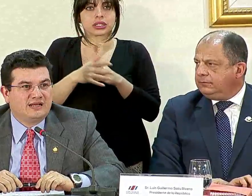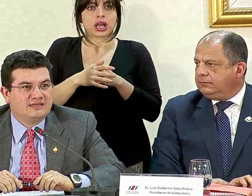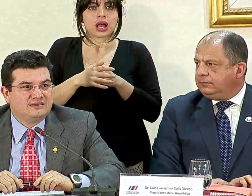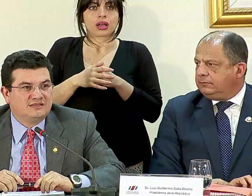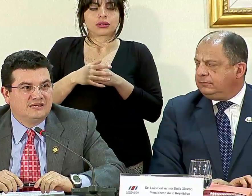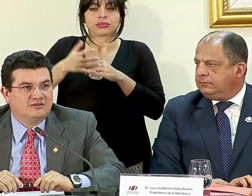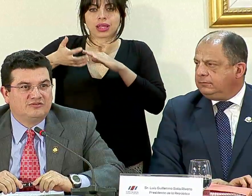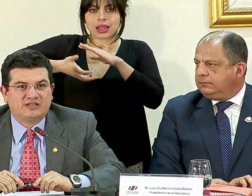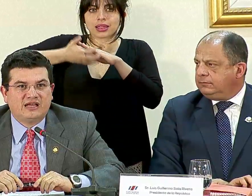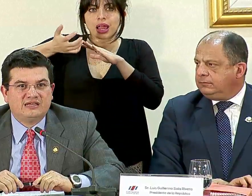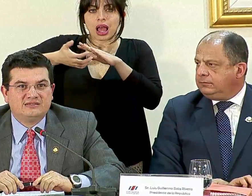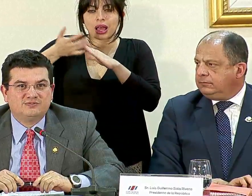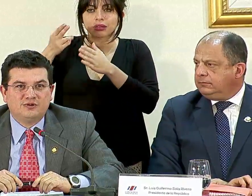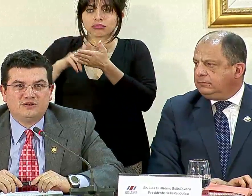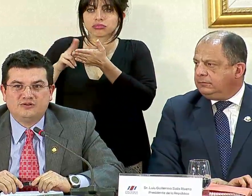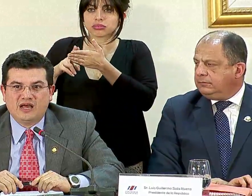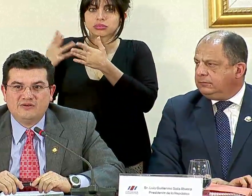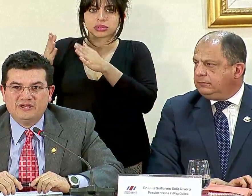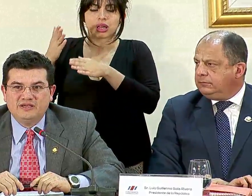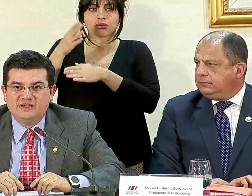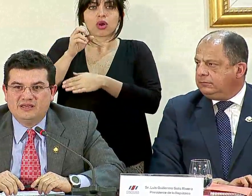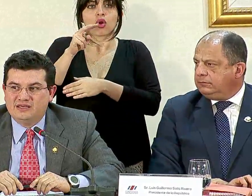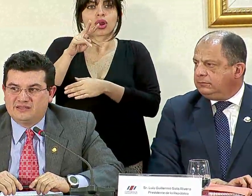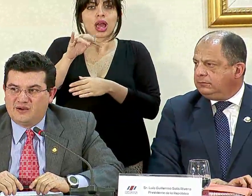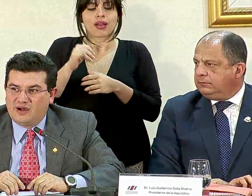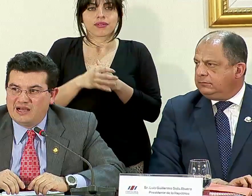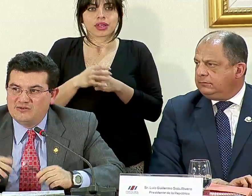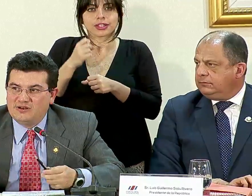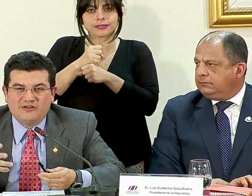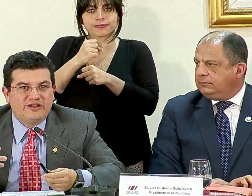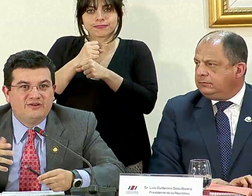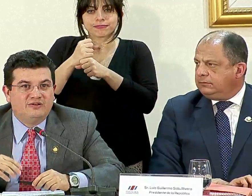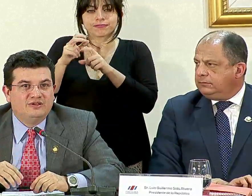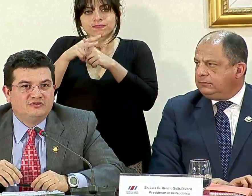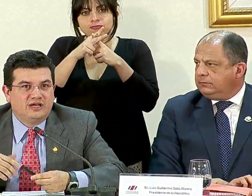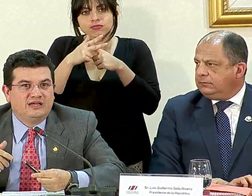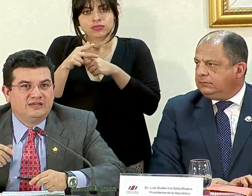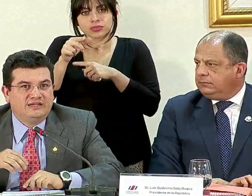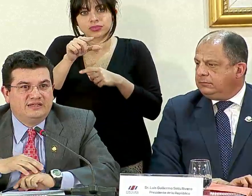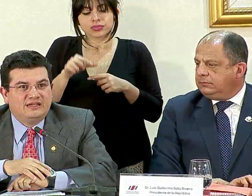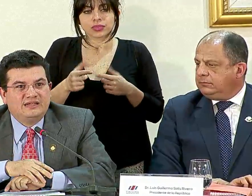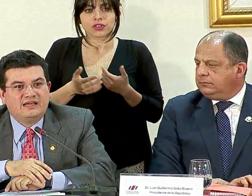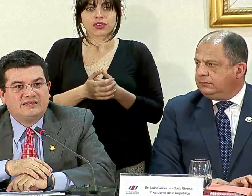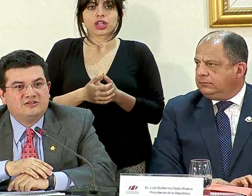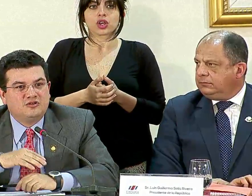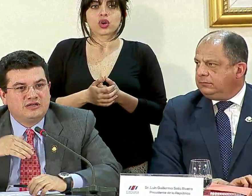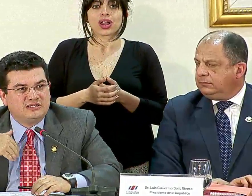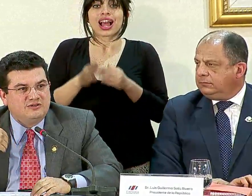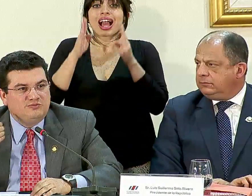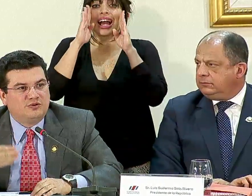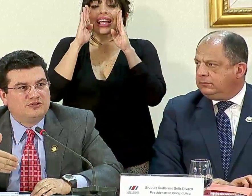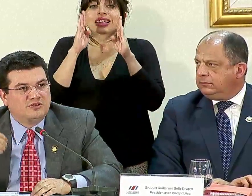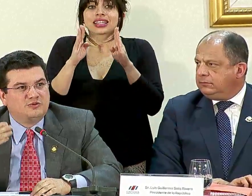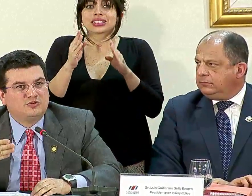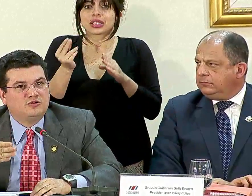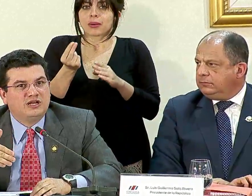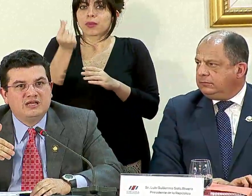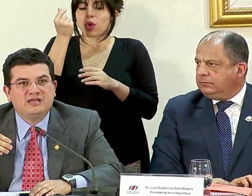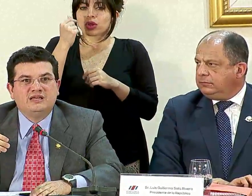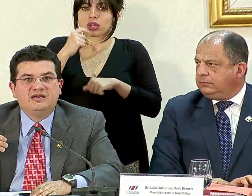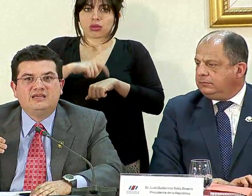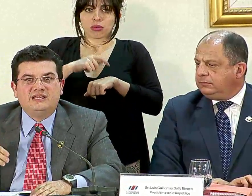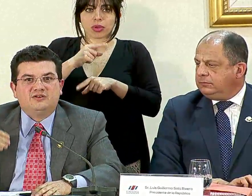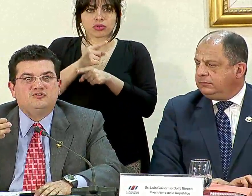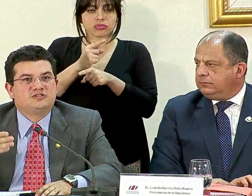las dragas contratadas por el CONAVI trabajando en el río. O sea, la atención ha sido pronta,